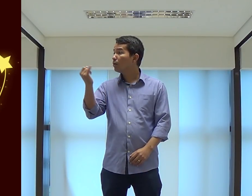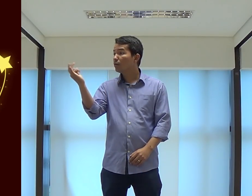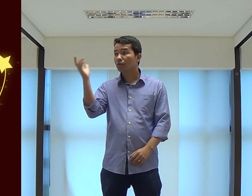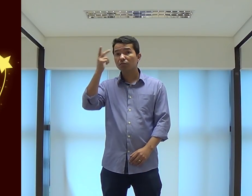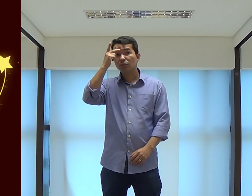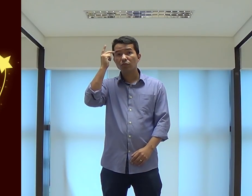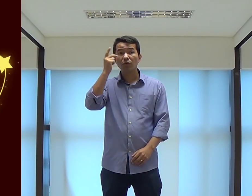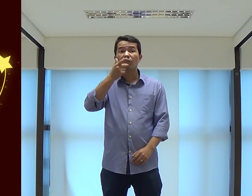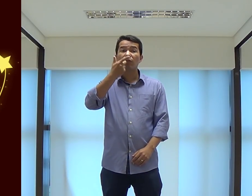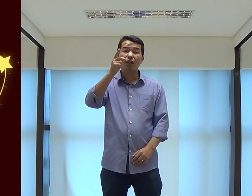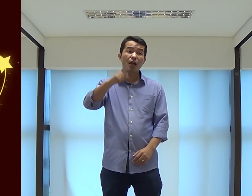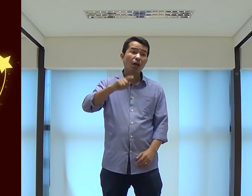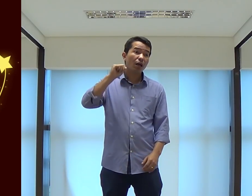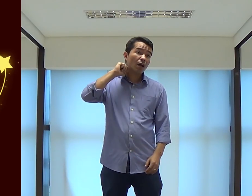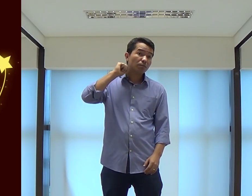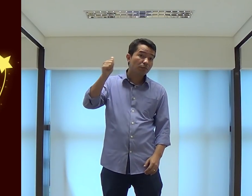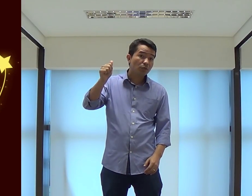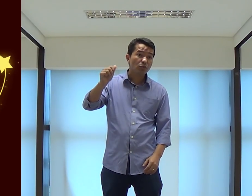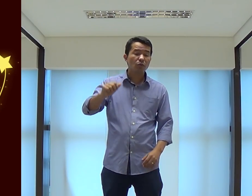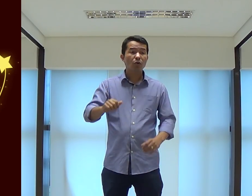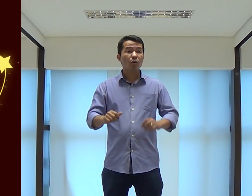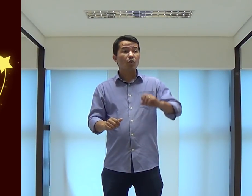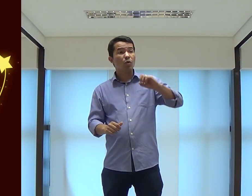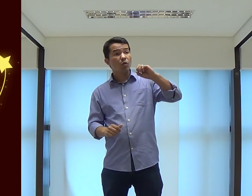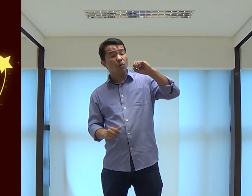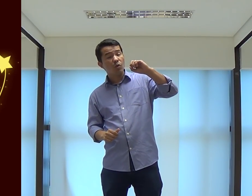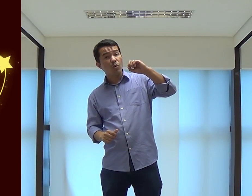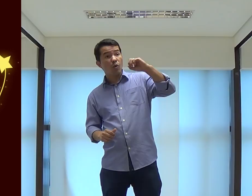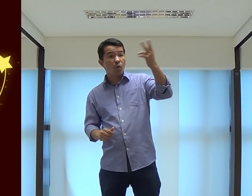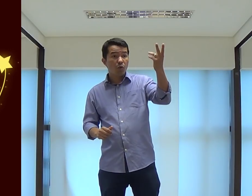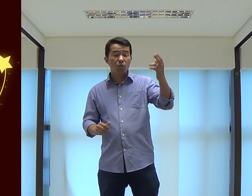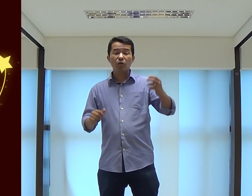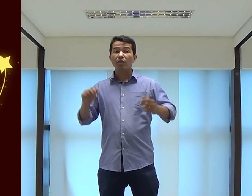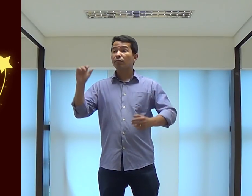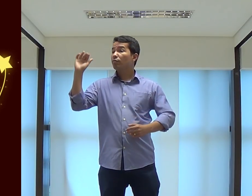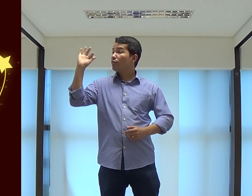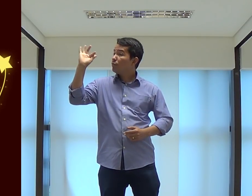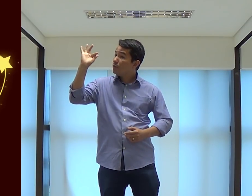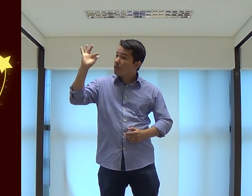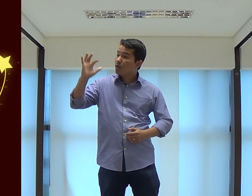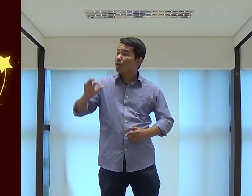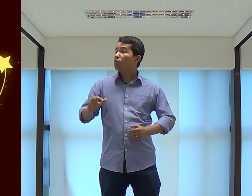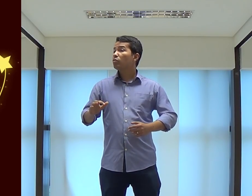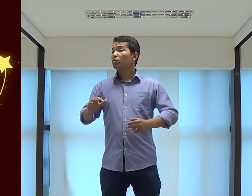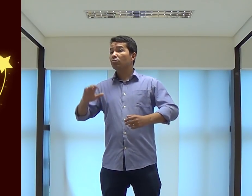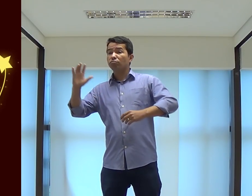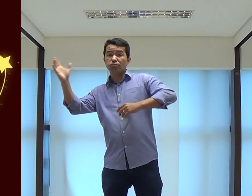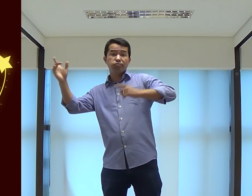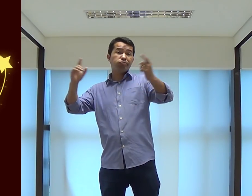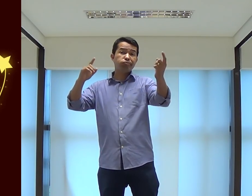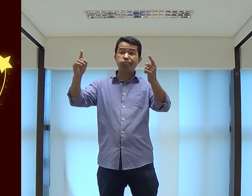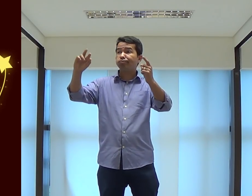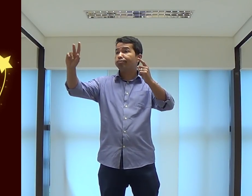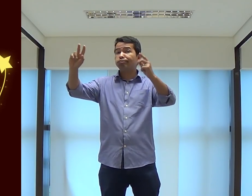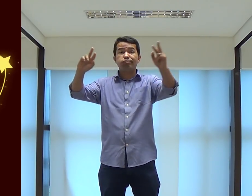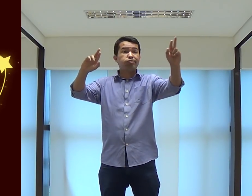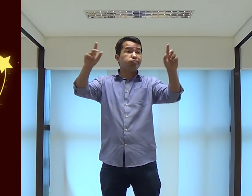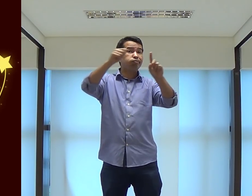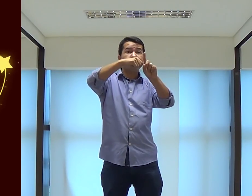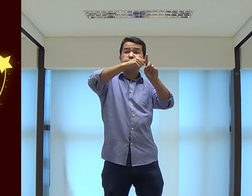não. Tem algumas pessoas que elas falam que é em abril, tem algumas pessoas que falam que é em fevereiro,